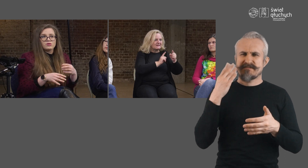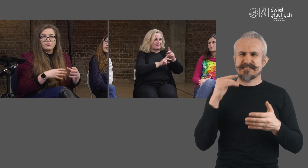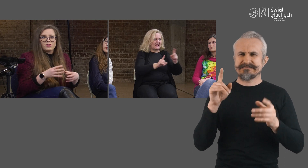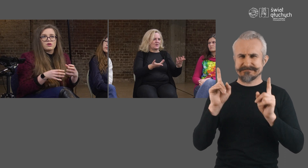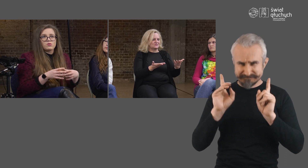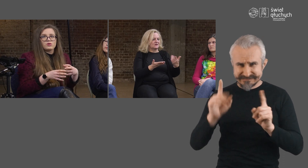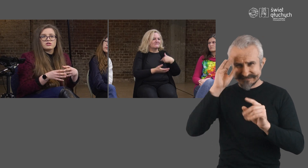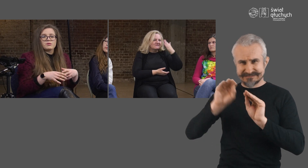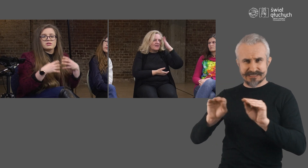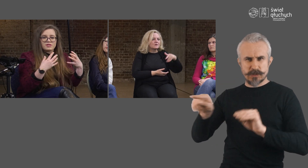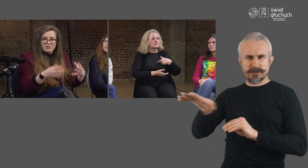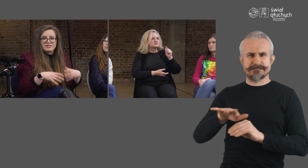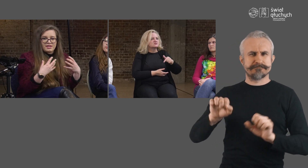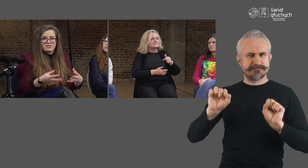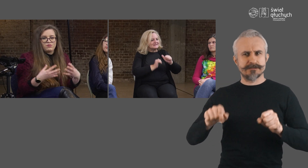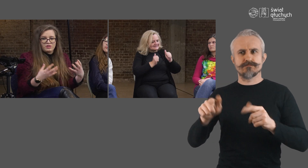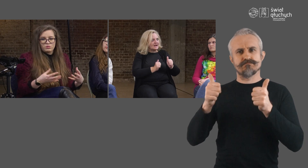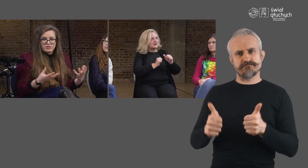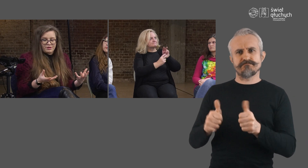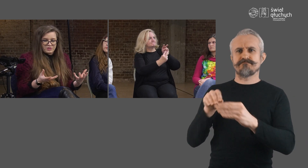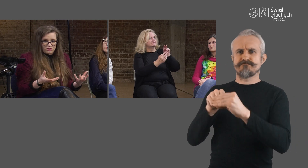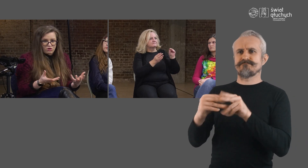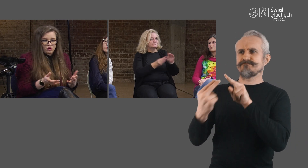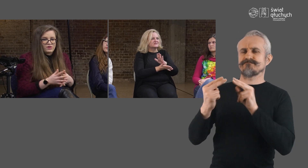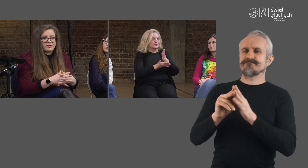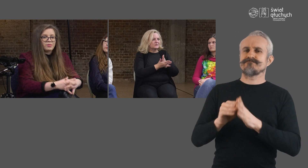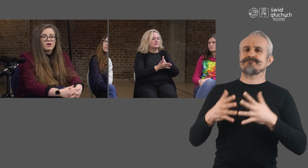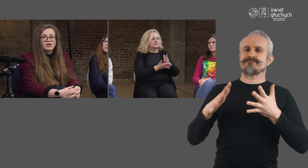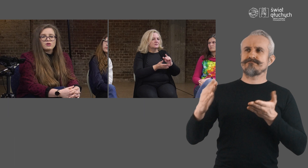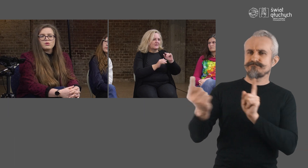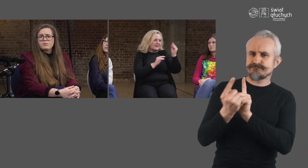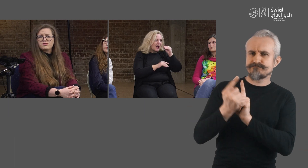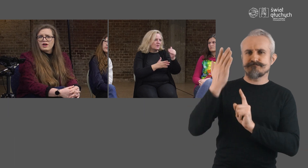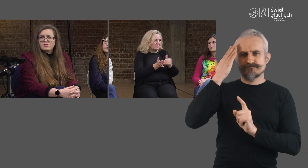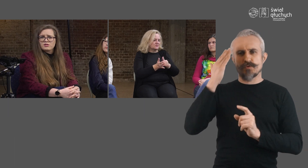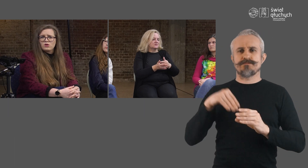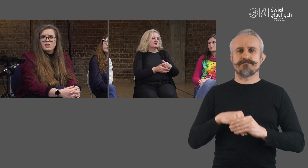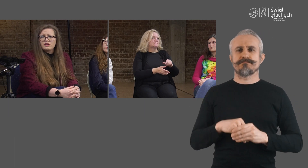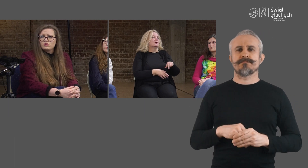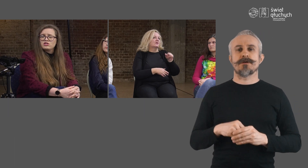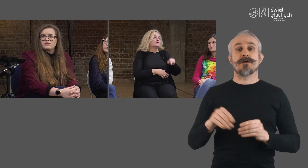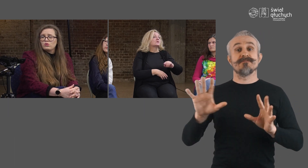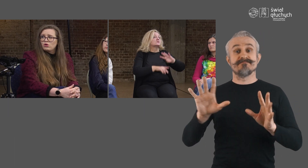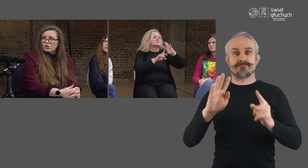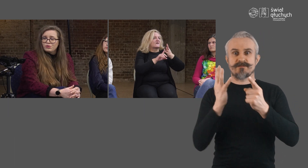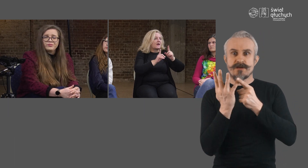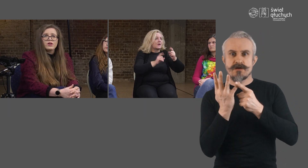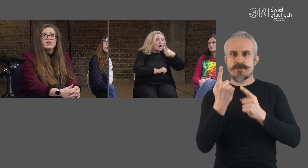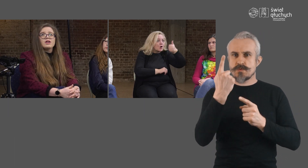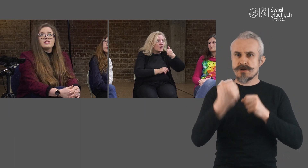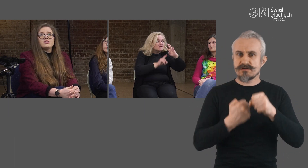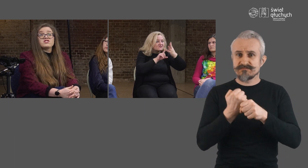bo wiadomo, trzeba mieć stabilizację w nauce czegokolwiek. I to był chyba 4. z kolei nauczyciel w ciągu